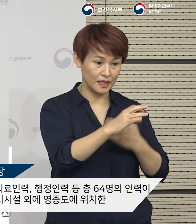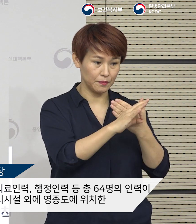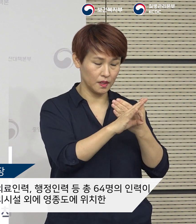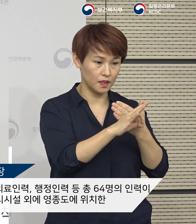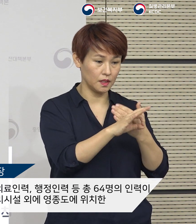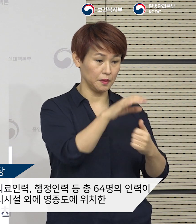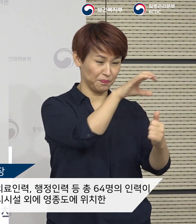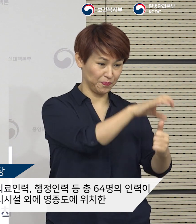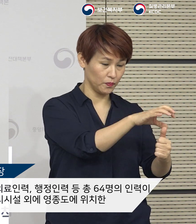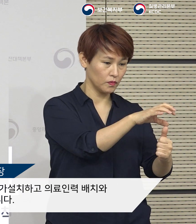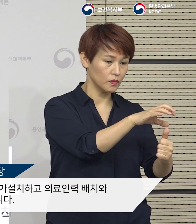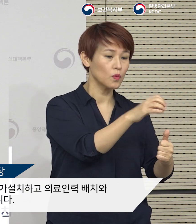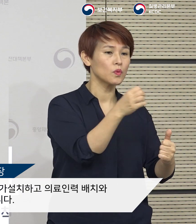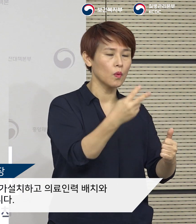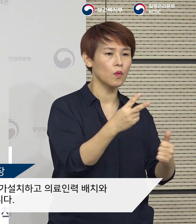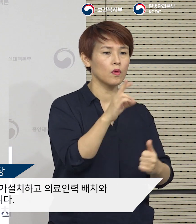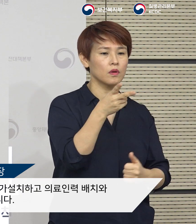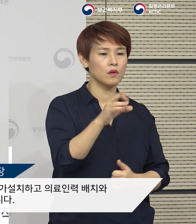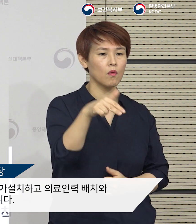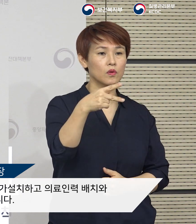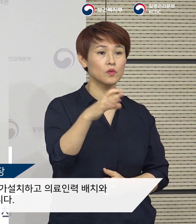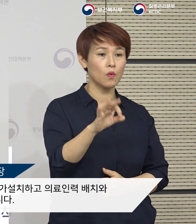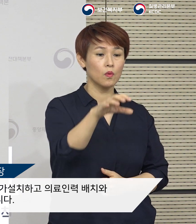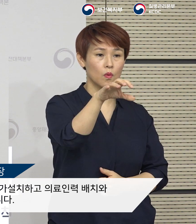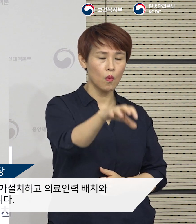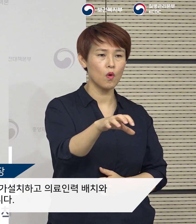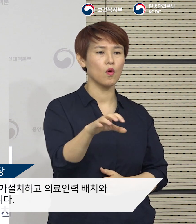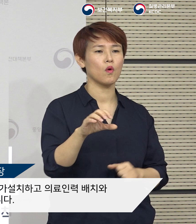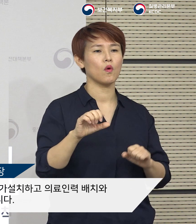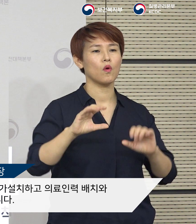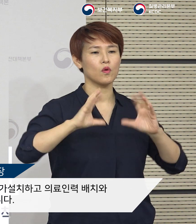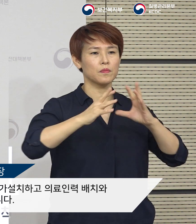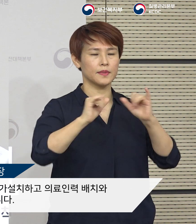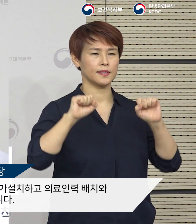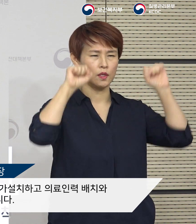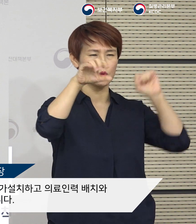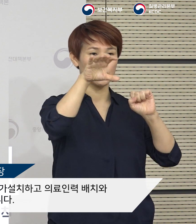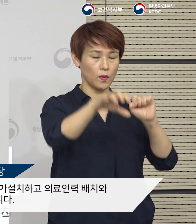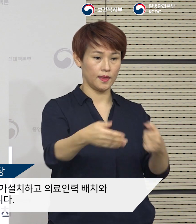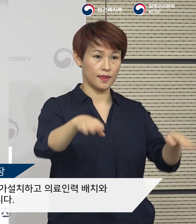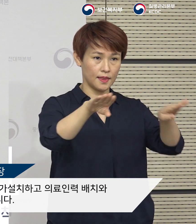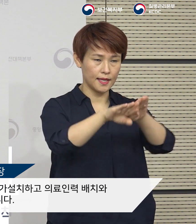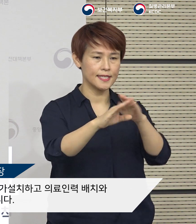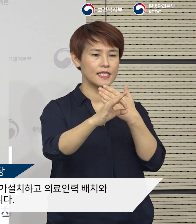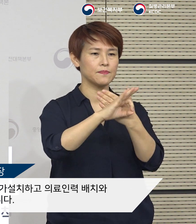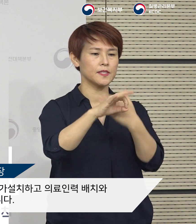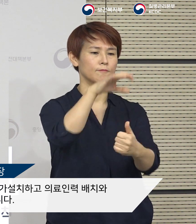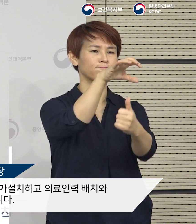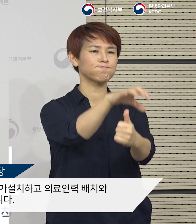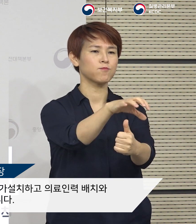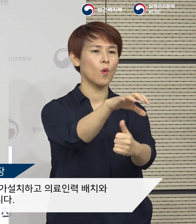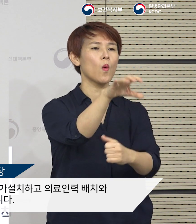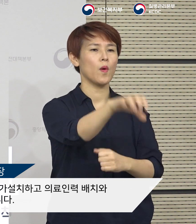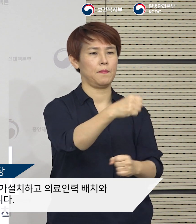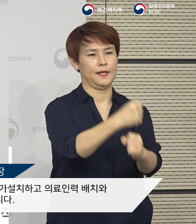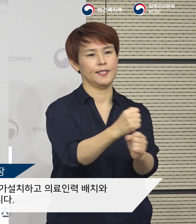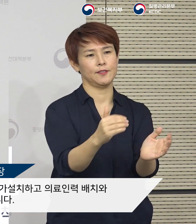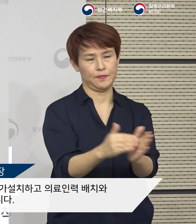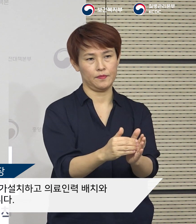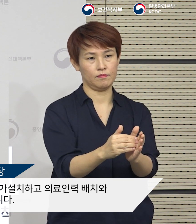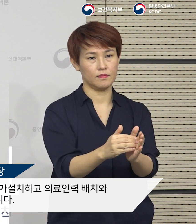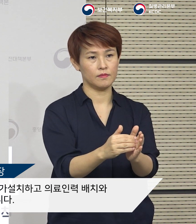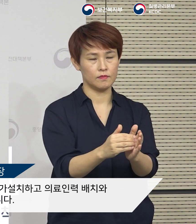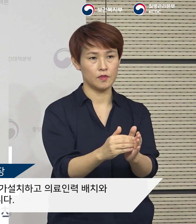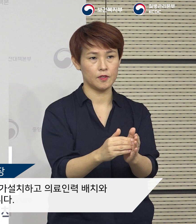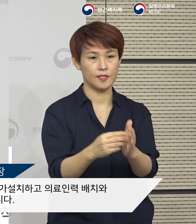외에 영종도에 위치한 국민체육공단 경정훈련원을 임시 격리시설로 추가 설치하고